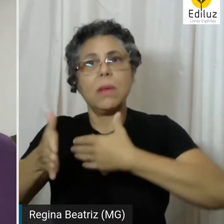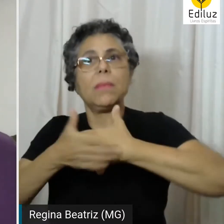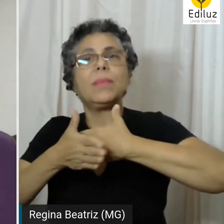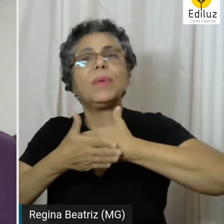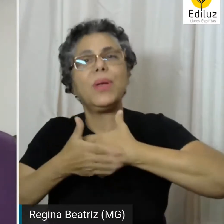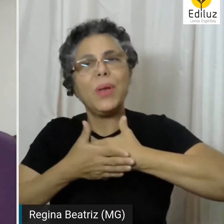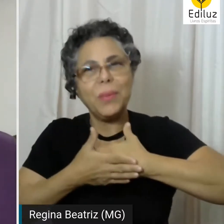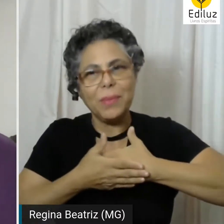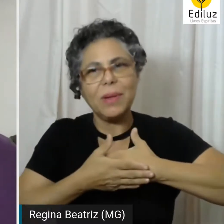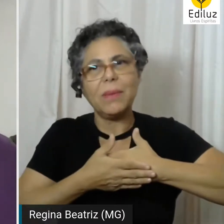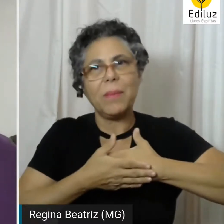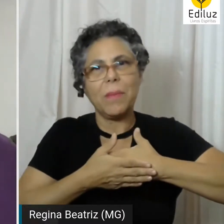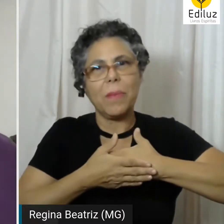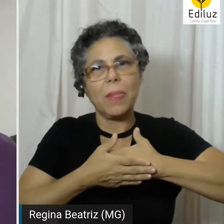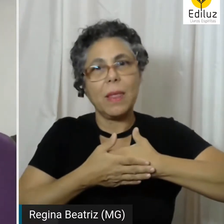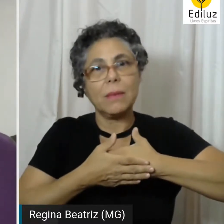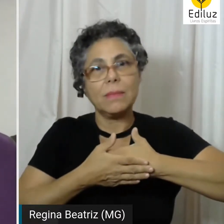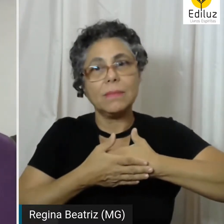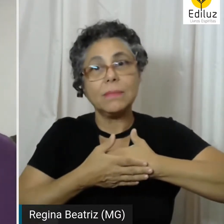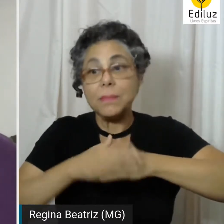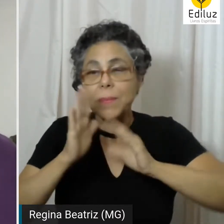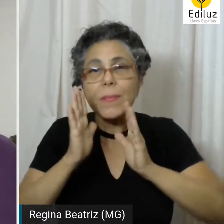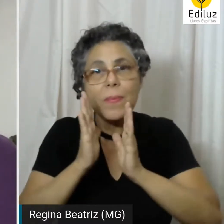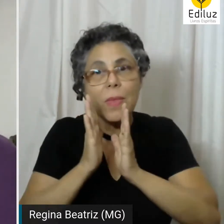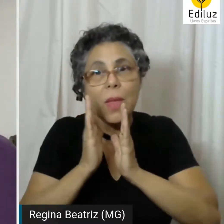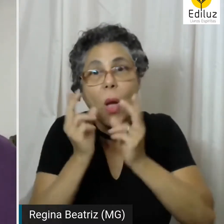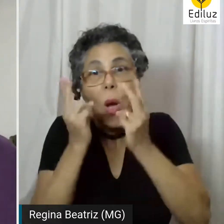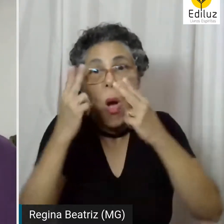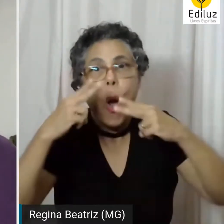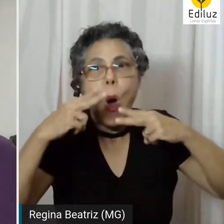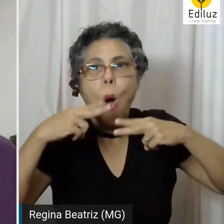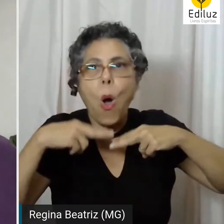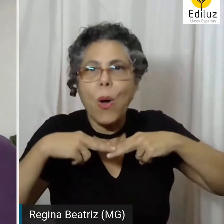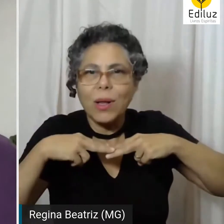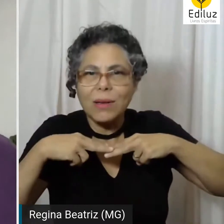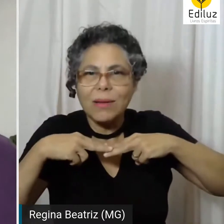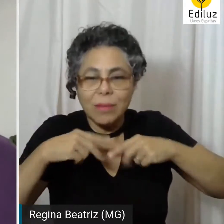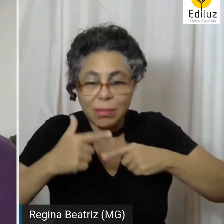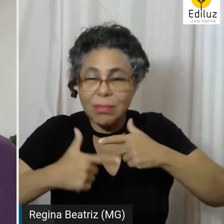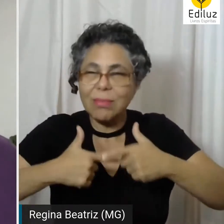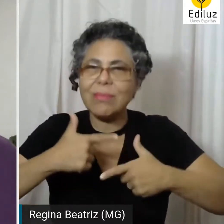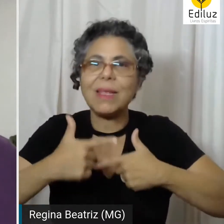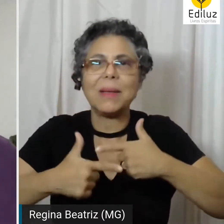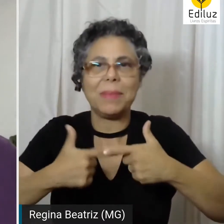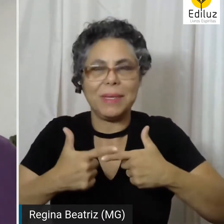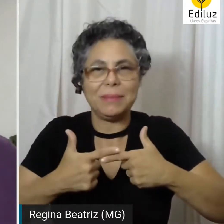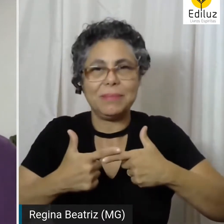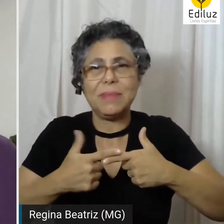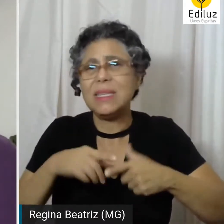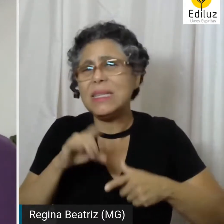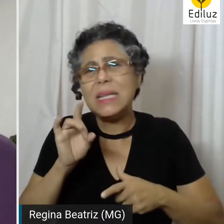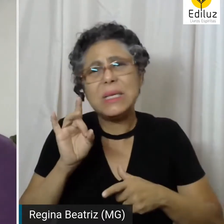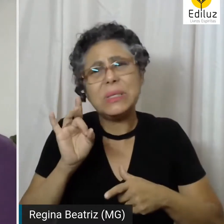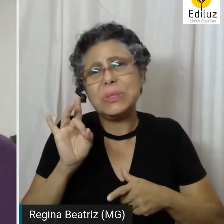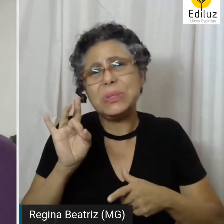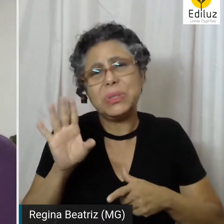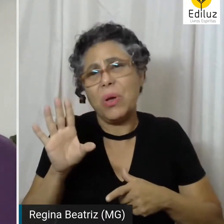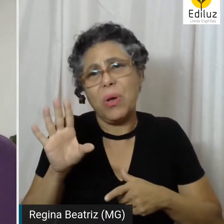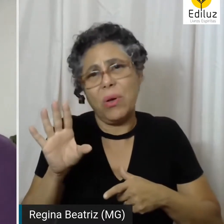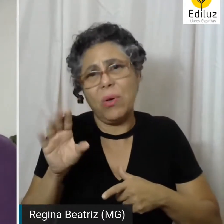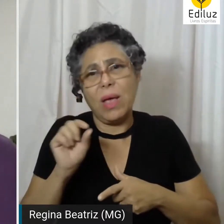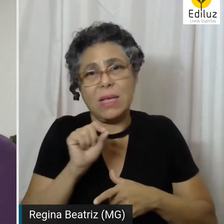mesmo, olhe e trabalhe essas 4 dimensões. Mas não somente 4